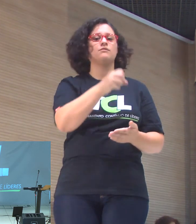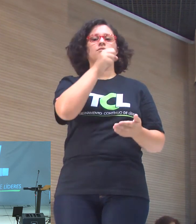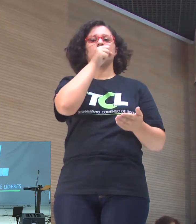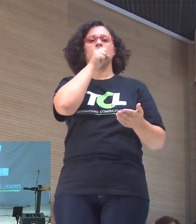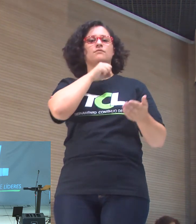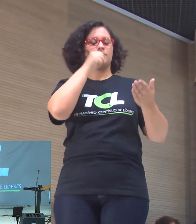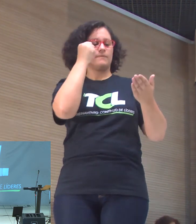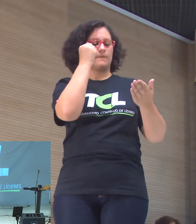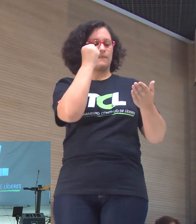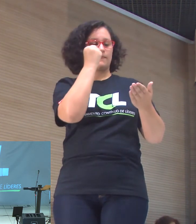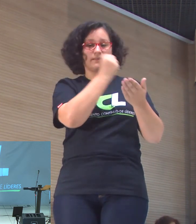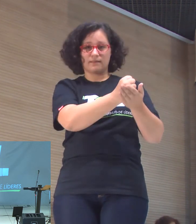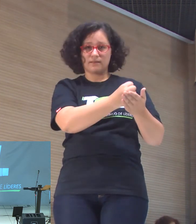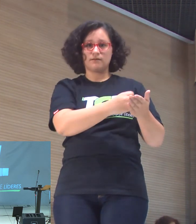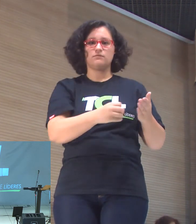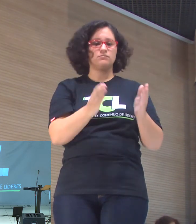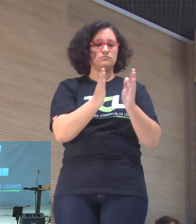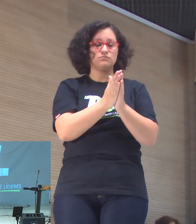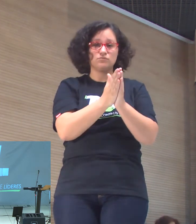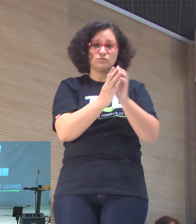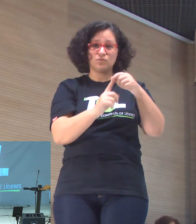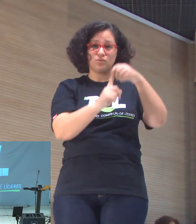escritos neotestamentários em um único volume.